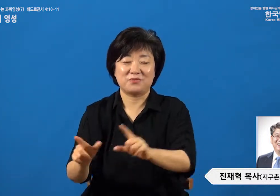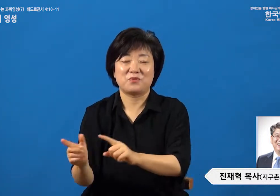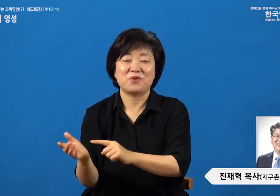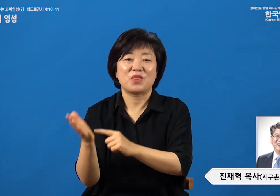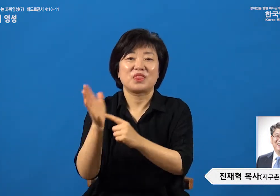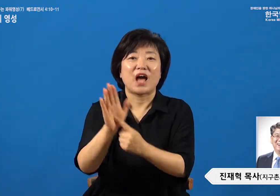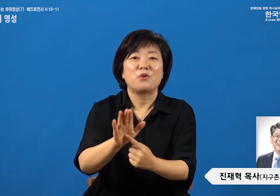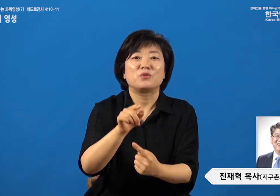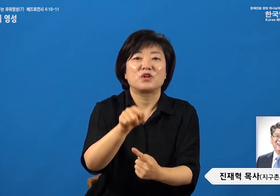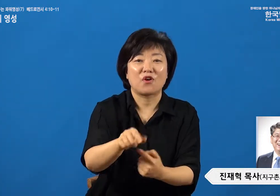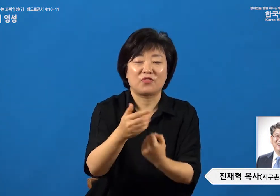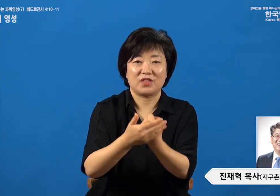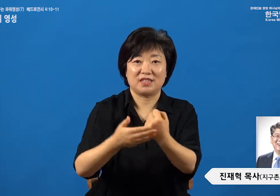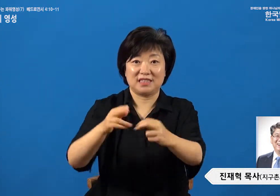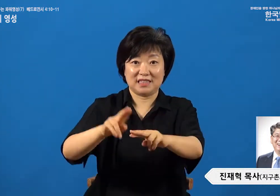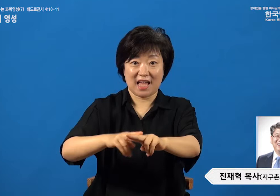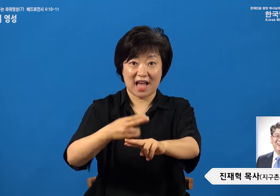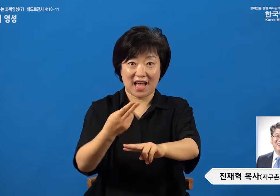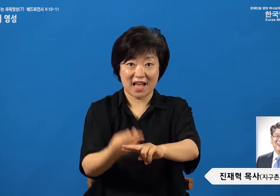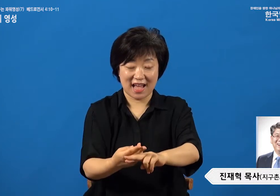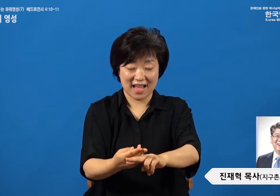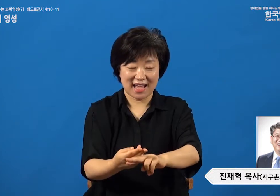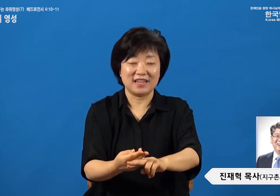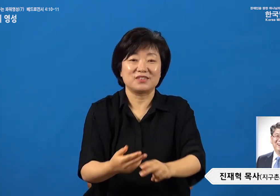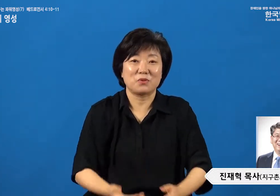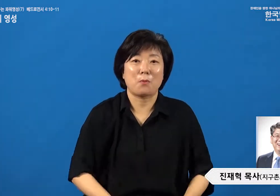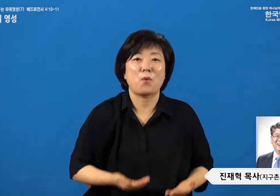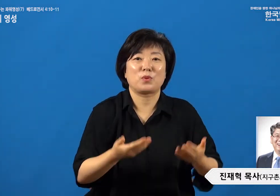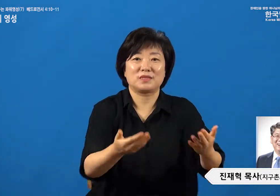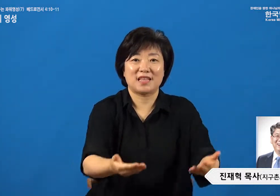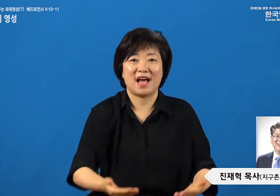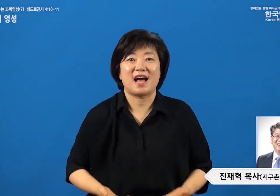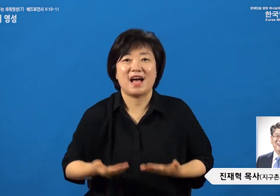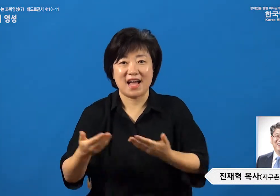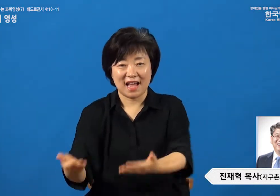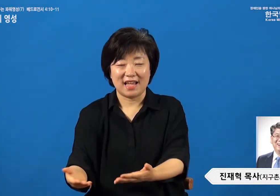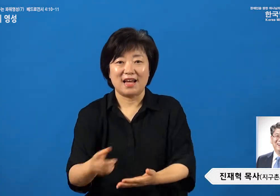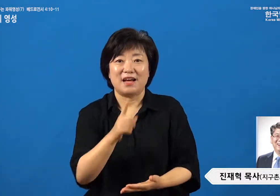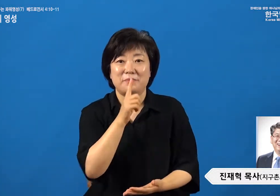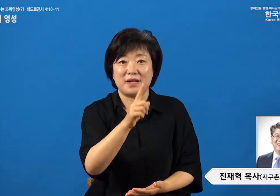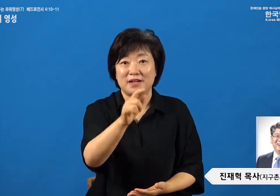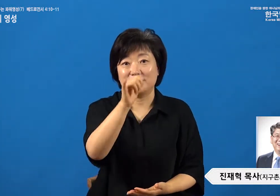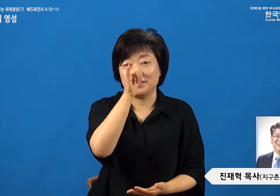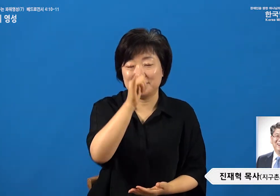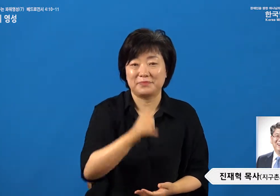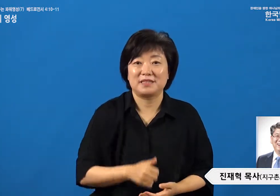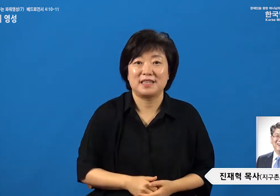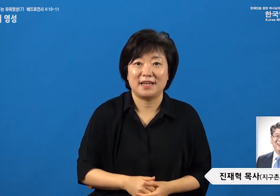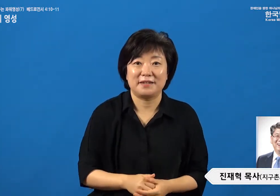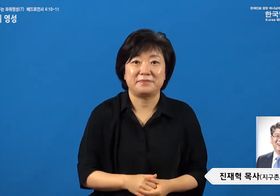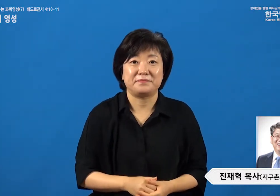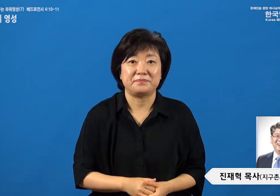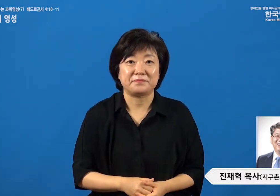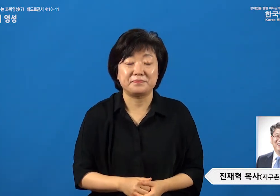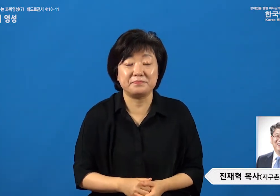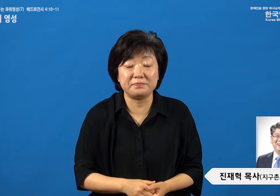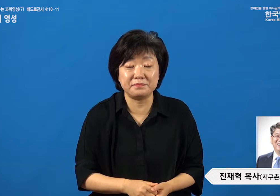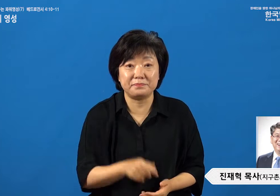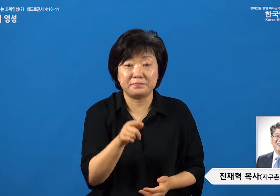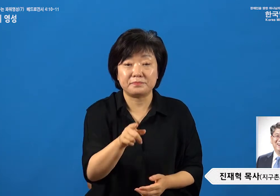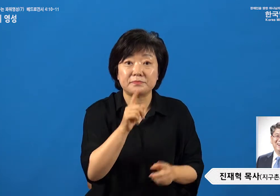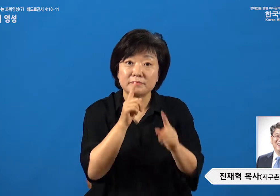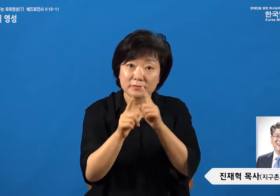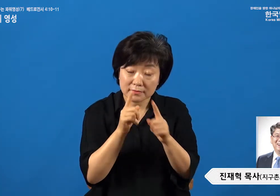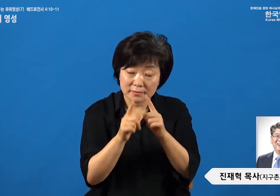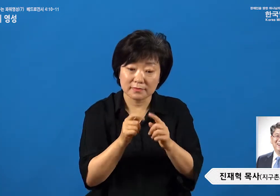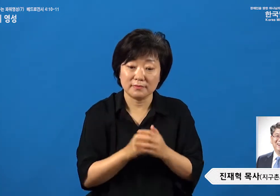바로 그것이 은사고 봉사다라고 우리에게 말씀하고 있습니다.